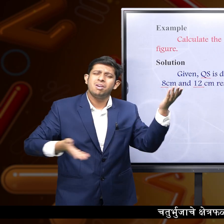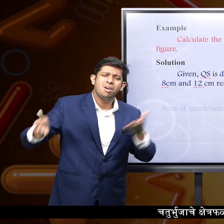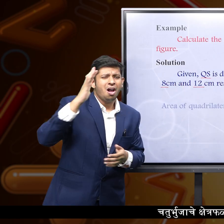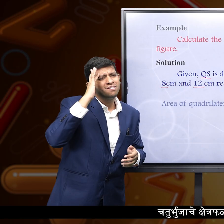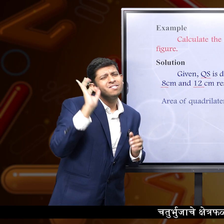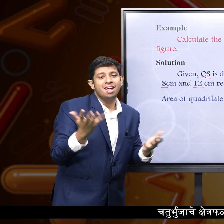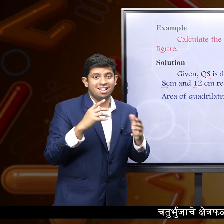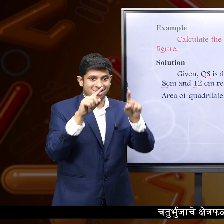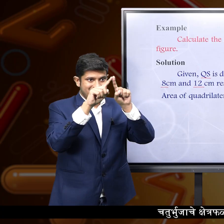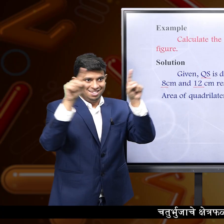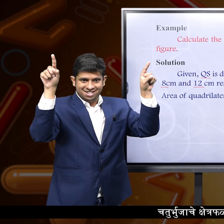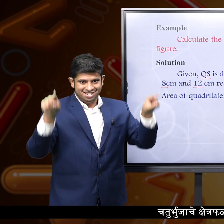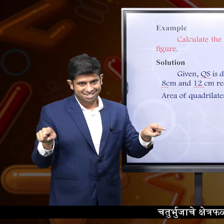चतुर्भुजाचे क्षेत्रफळ बरोबर